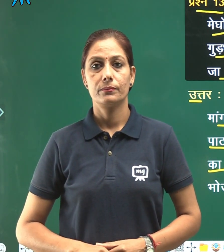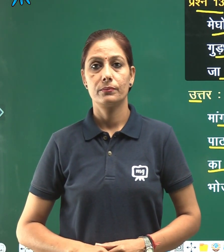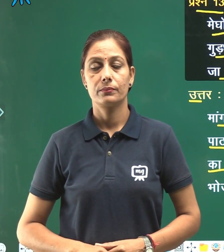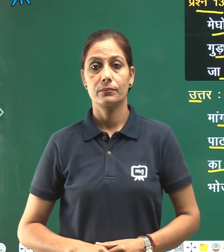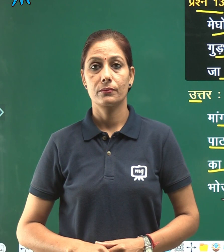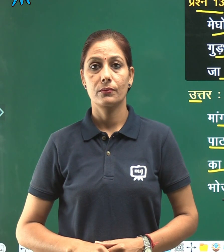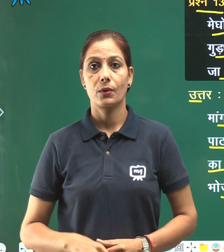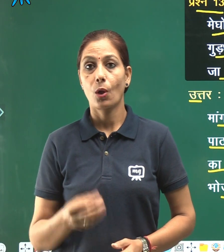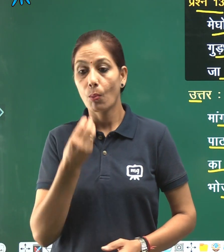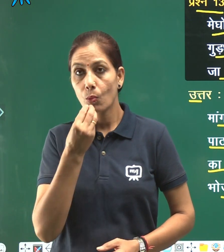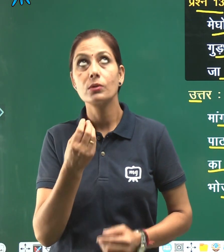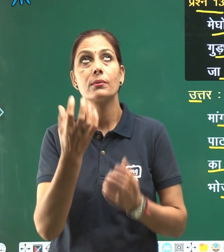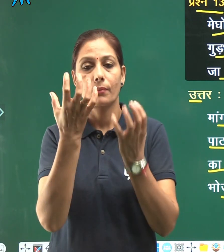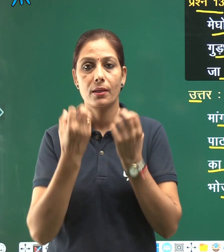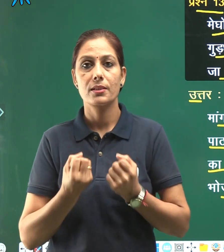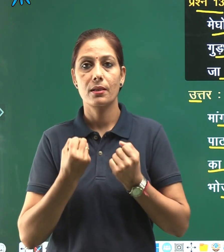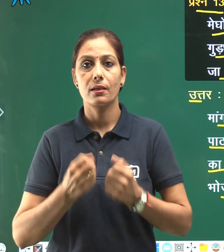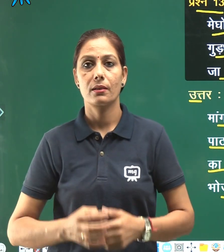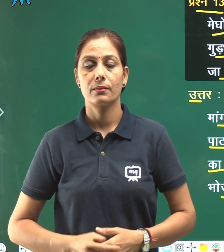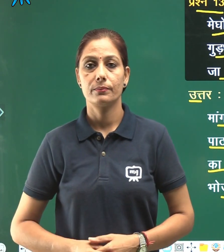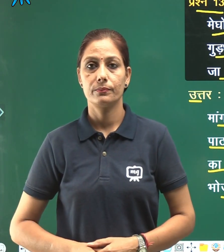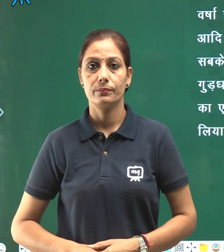भोजन मांगा जा रहा है।